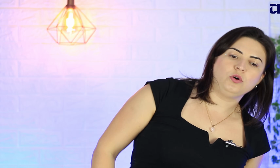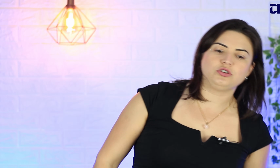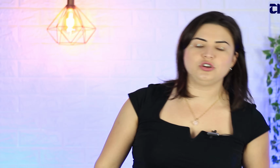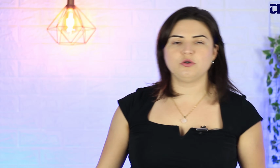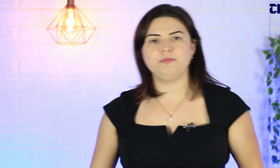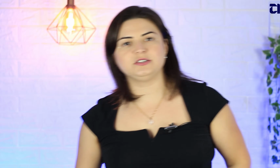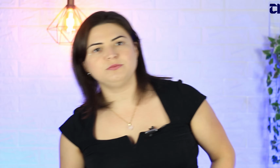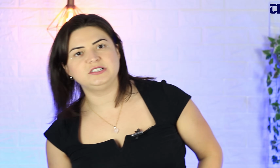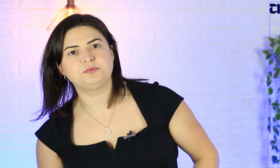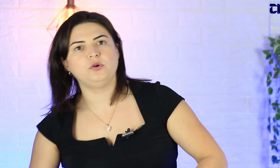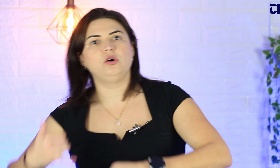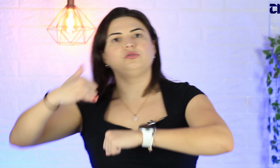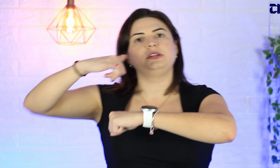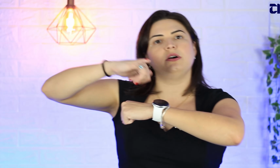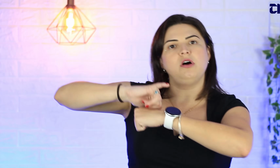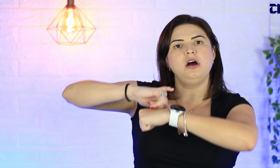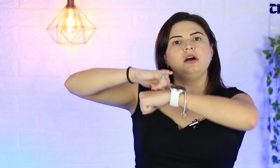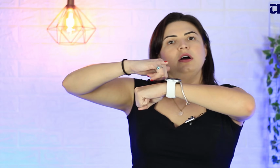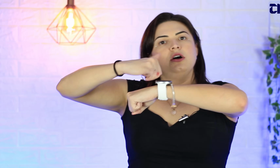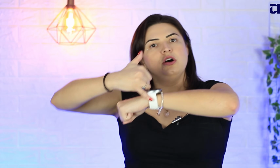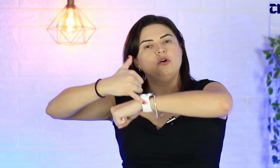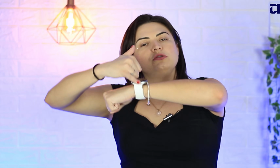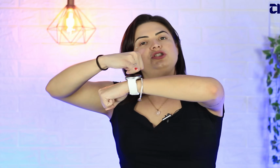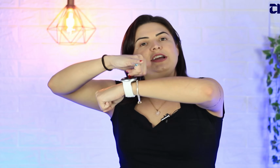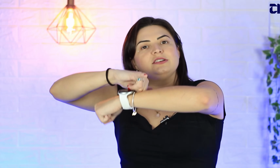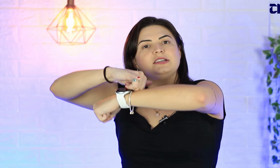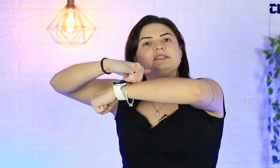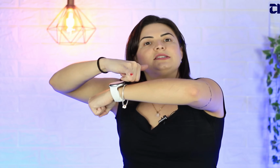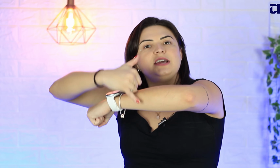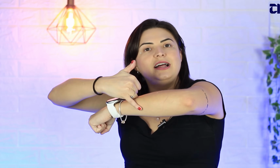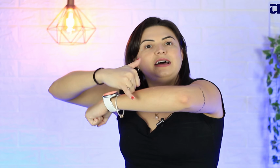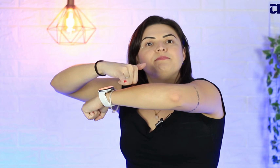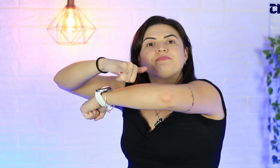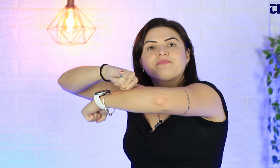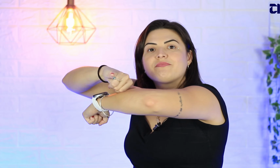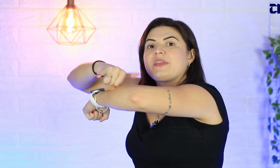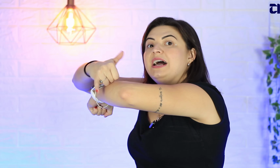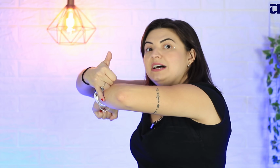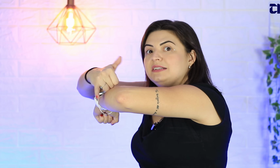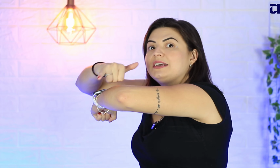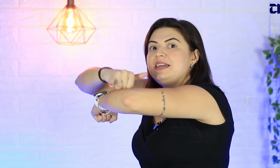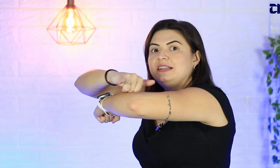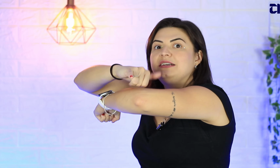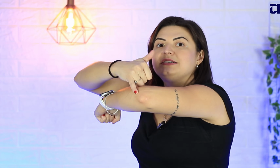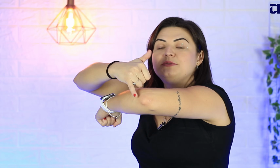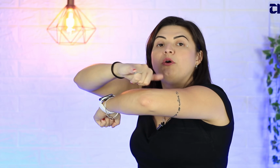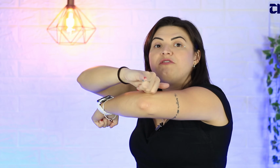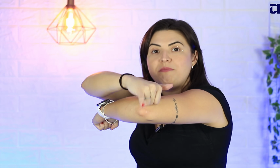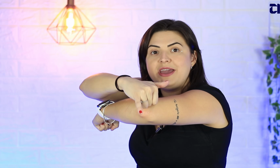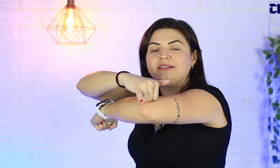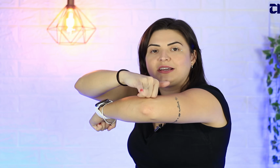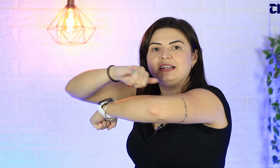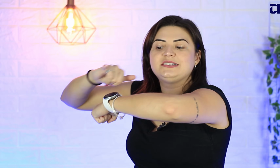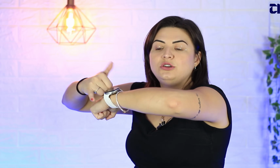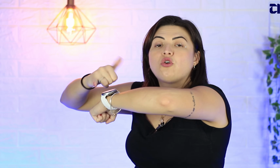outro, joga um peso mais para o outro. Então, ó, o jeito, às vezes, que ela anda, que ela se movimenta, que ela se